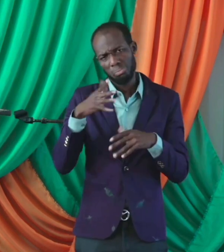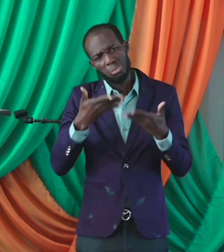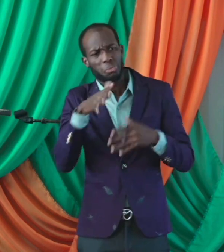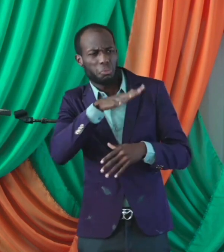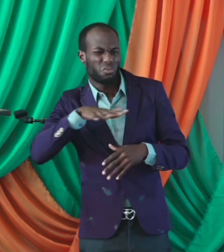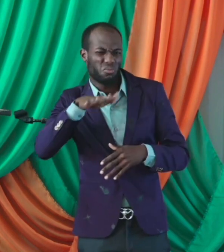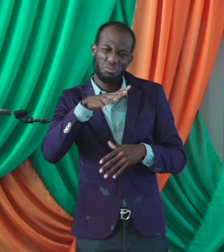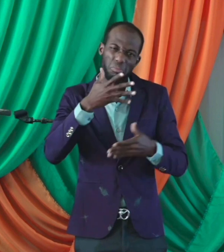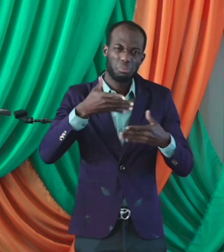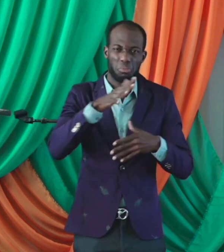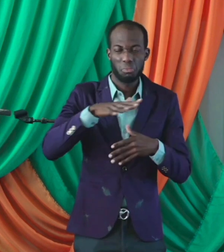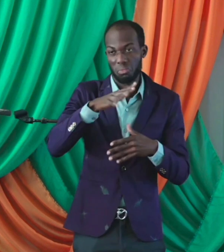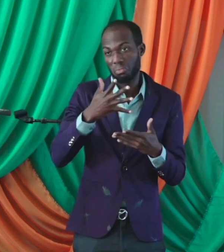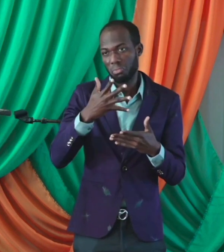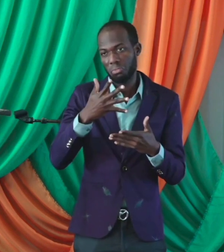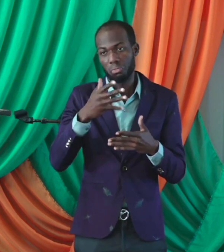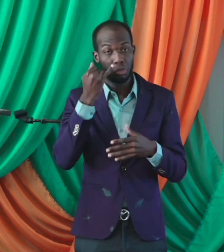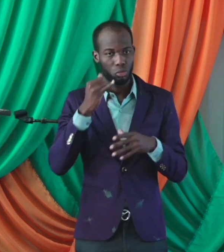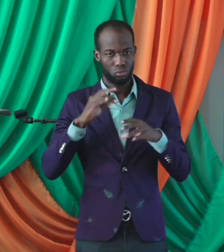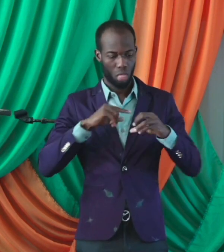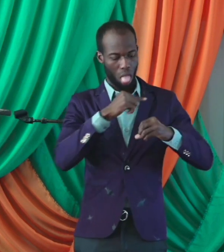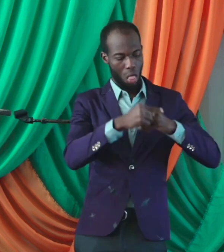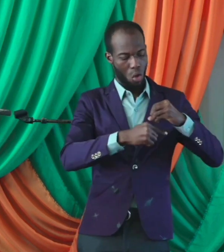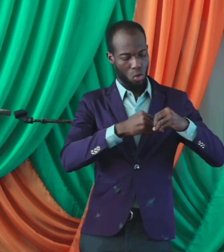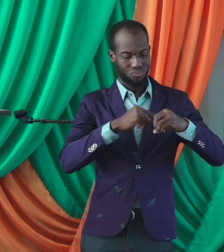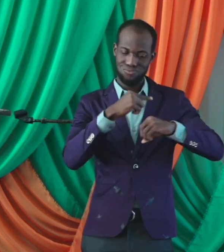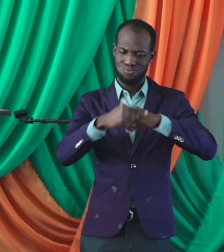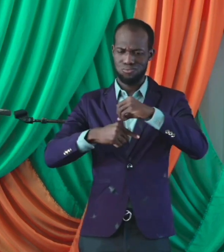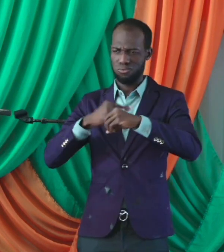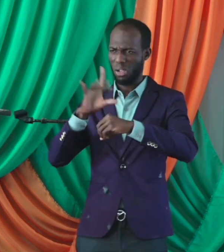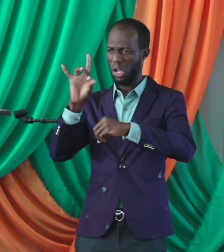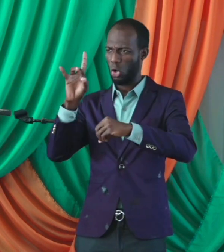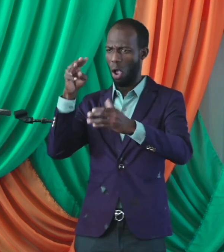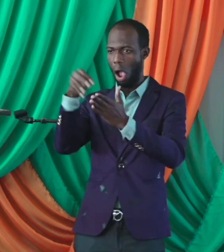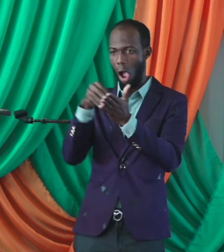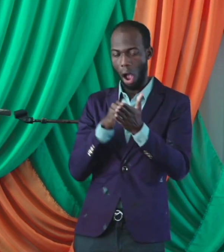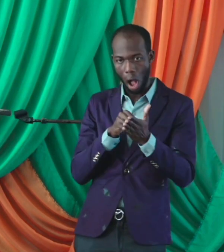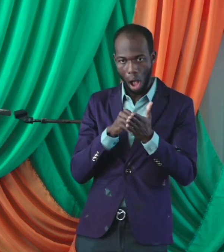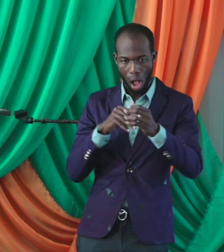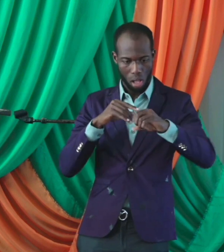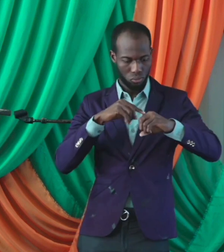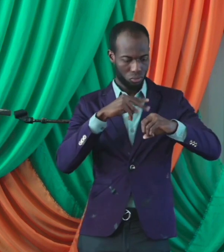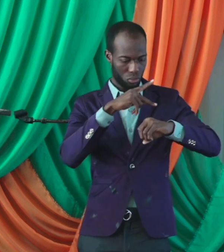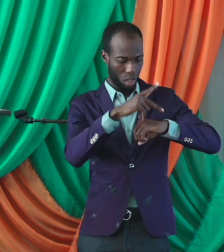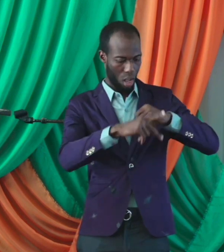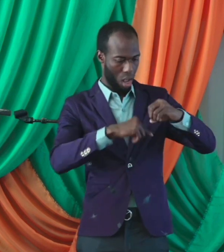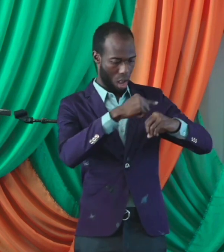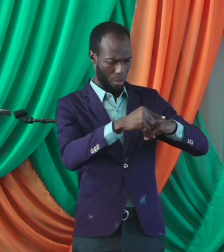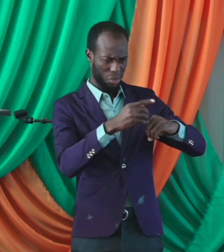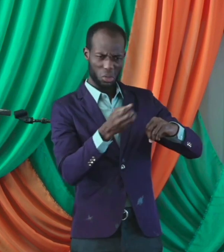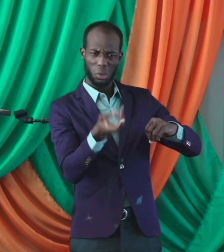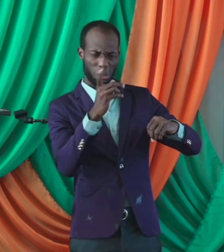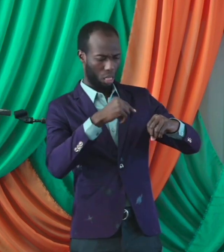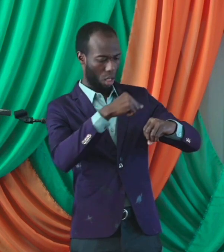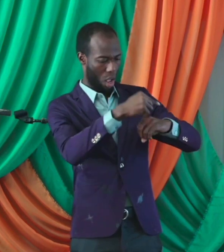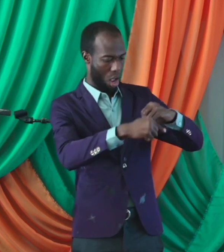près, nous connaissons sous planète là, je dis dans le monde entier, il y a 8 milliards. 8 milliards de monde.